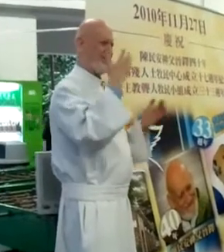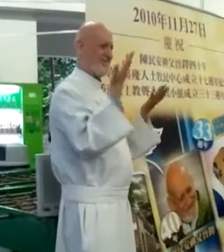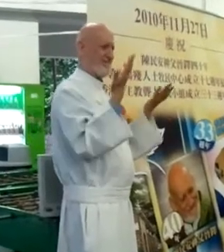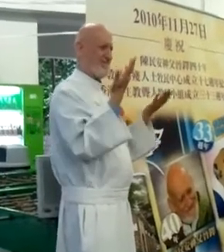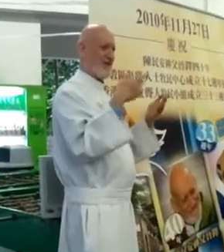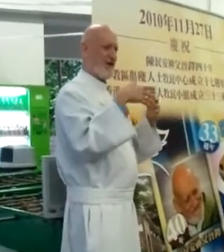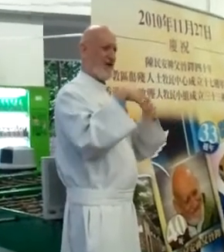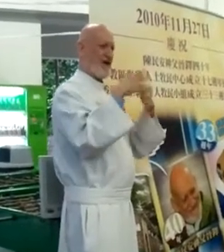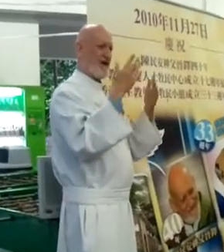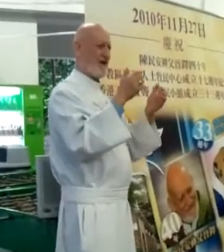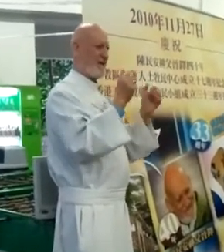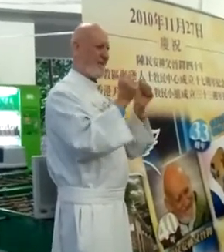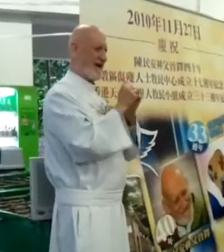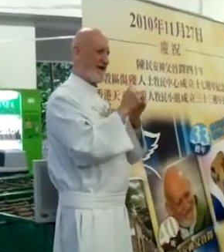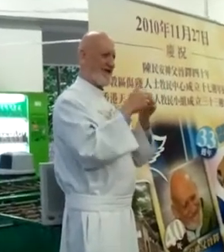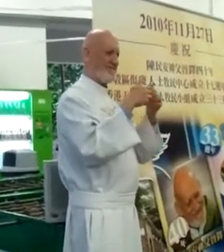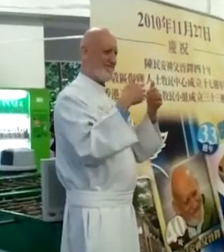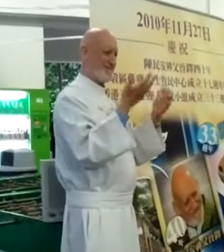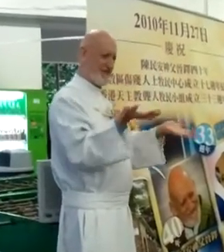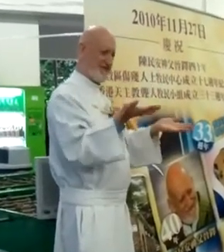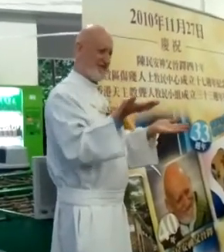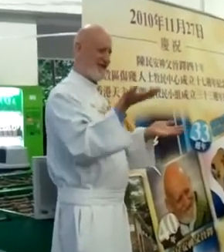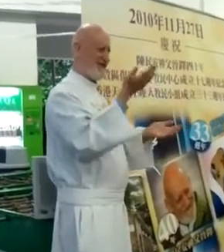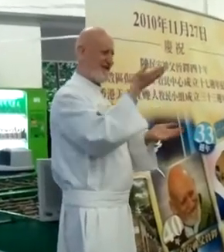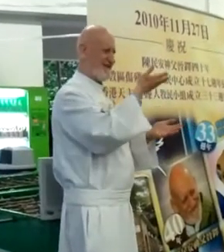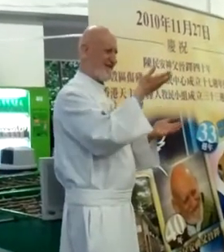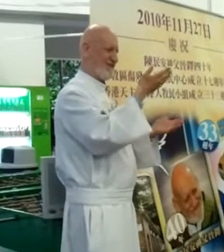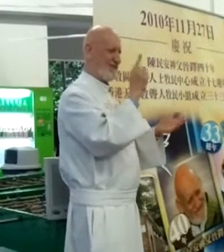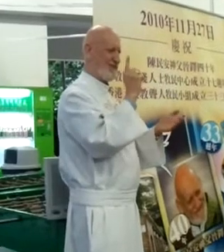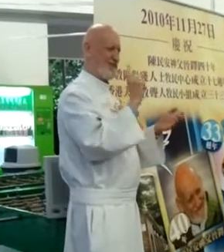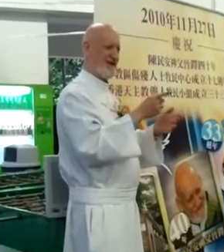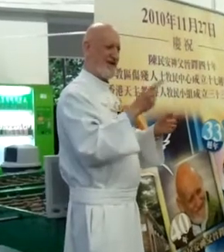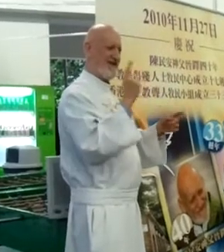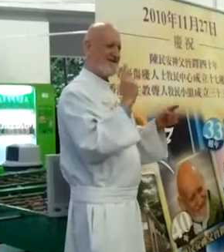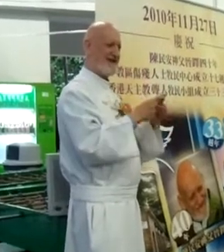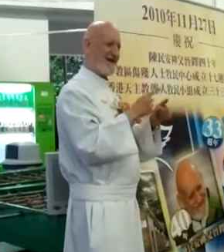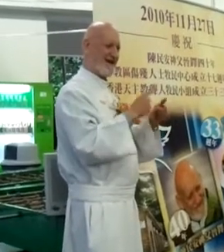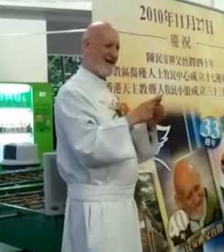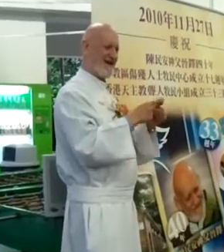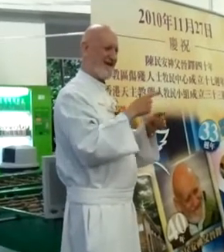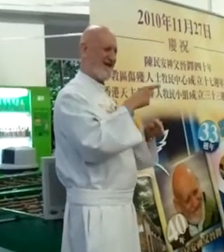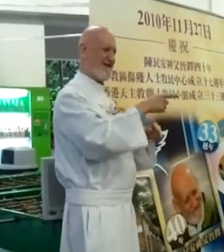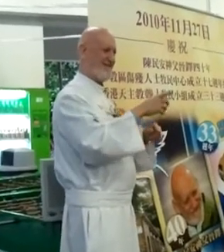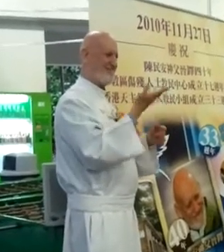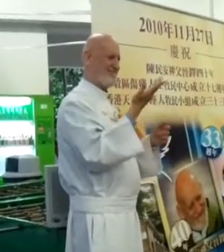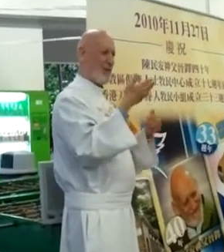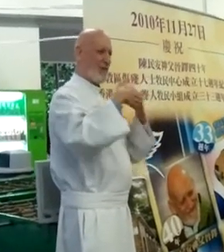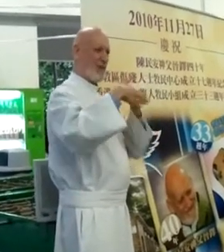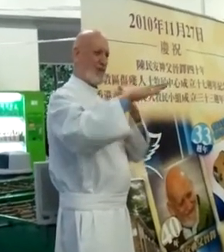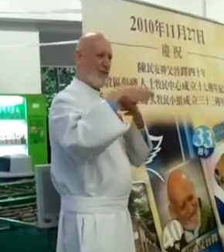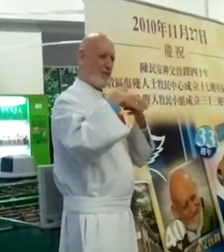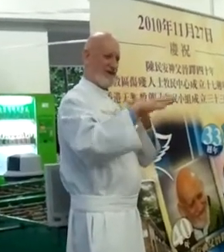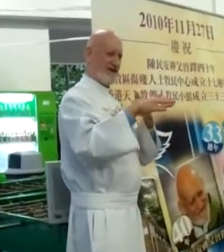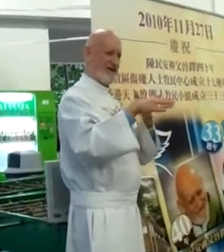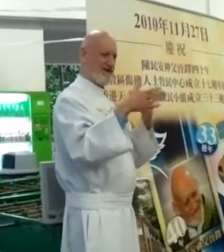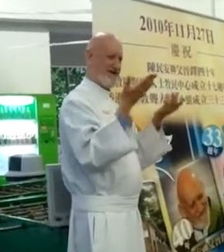我其實來到香港澳門，我根本不知道怎樣做，因為我不懂中文。我也在這裡最初嚟